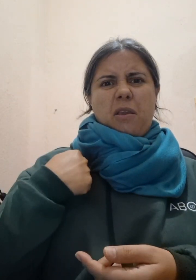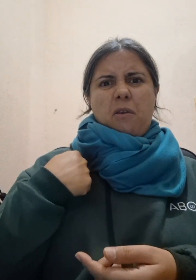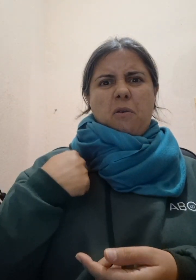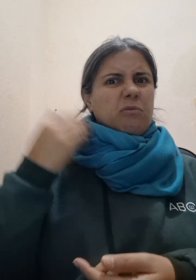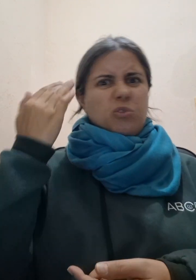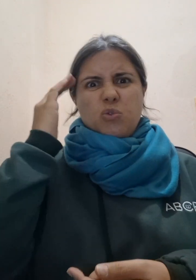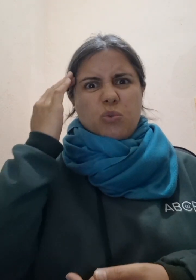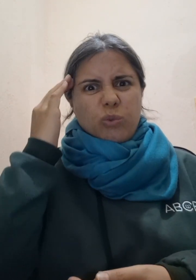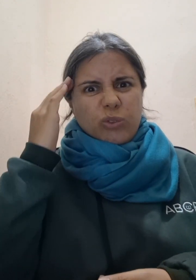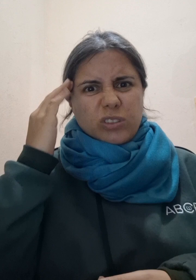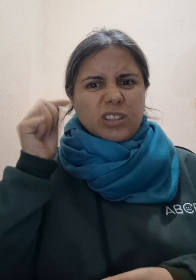estou errado?